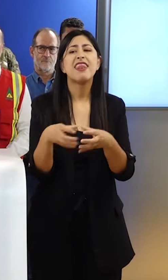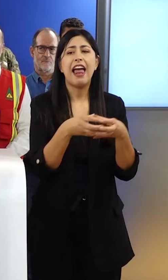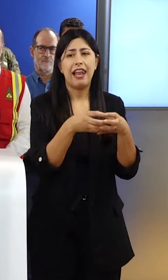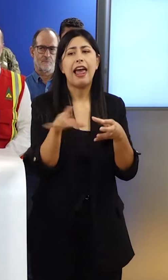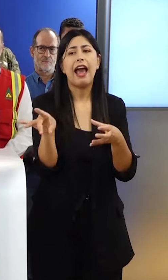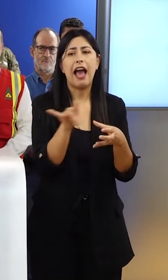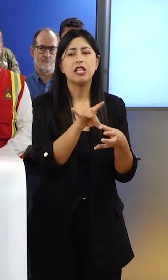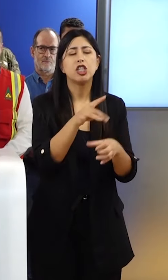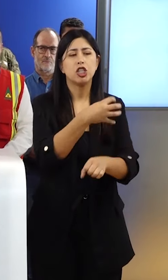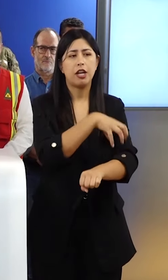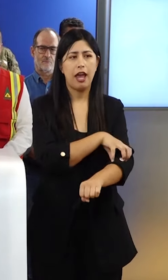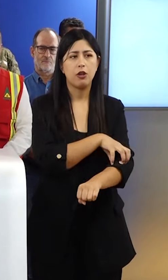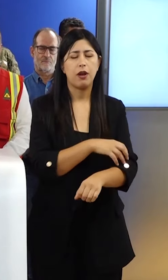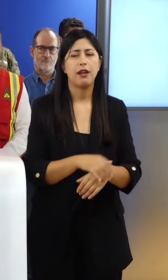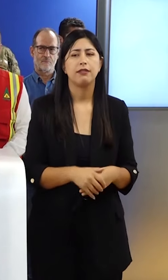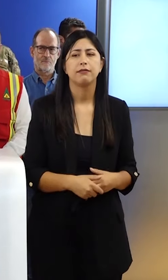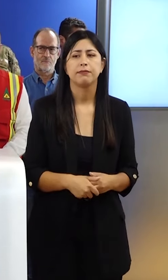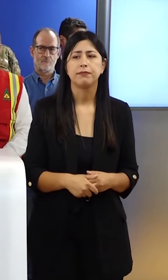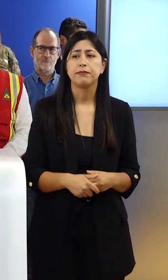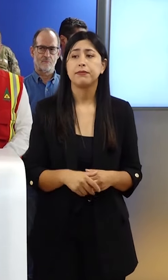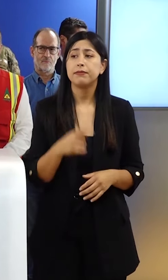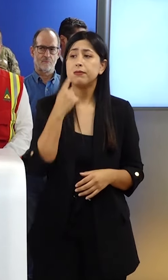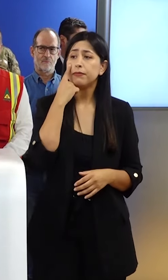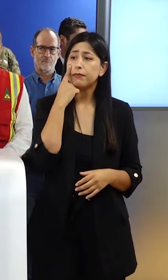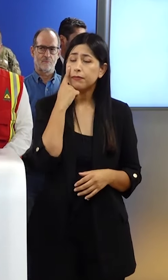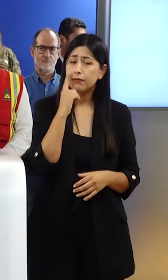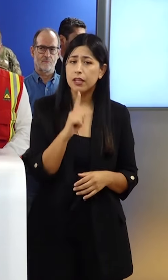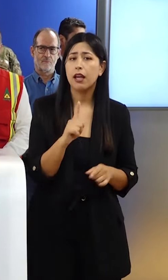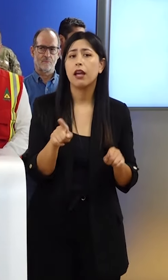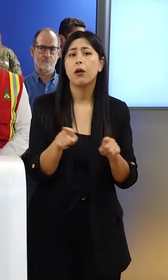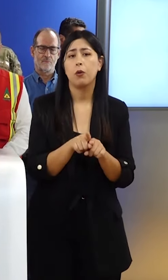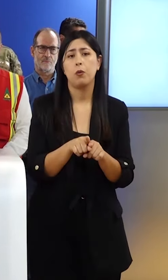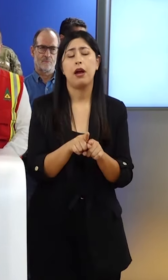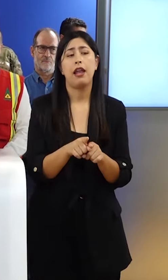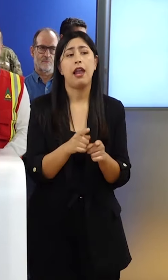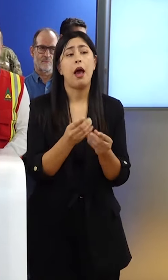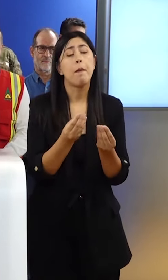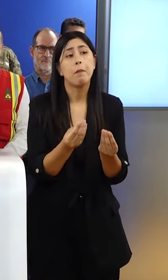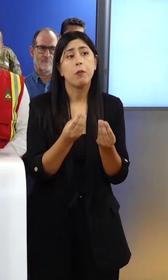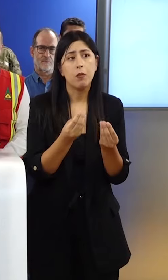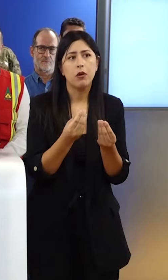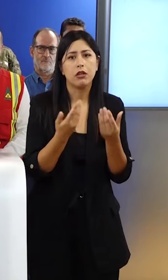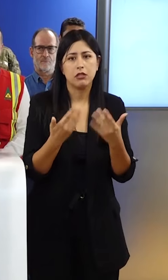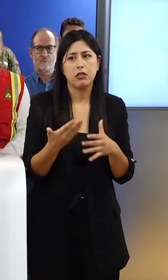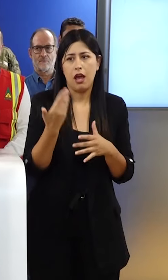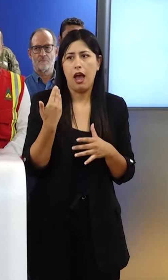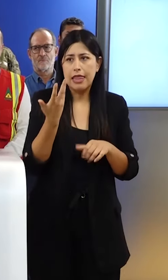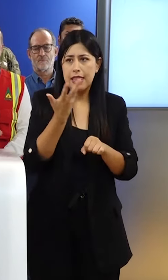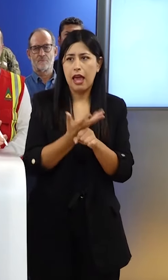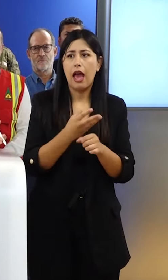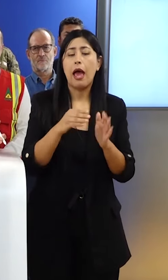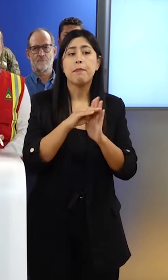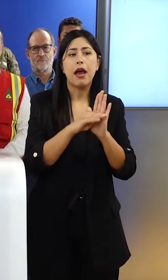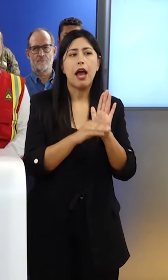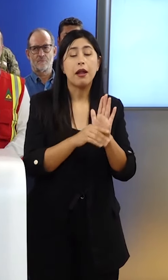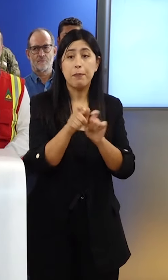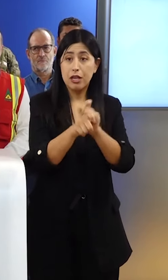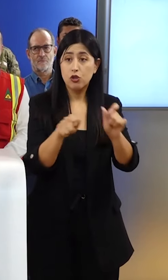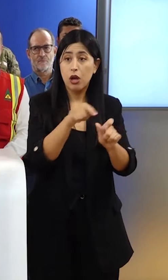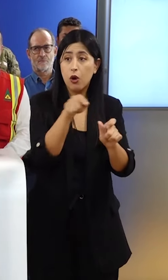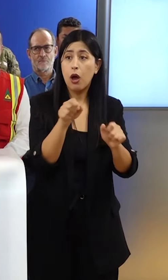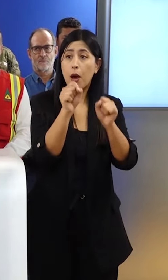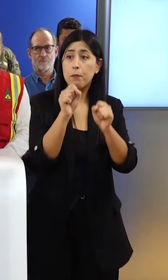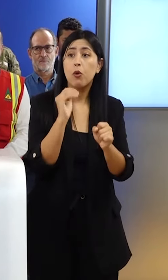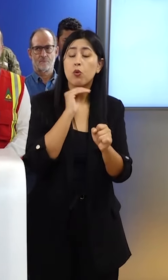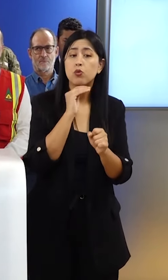regional ahora sin embargo eh lo lo ideal es que se ocupen los mecanismos que están previstos entonces las personas que están en condiciones de